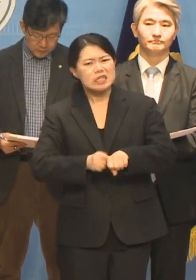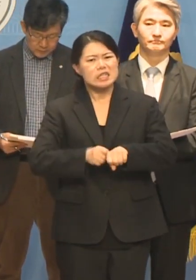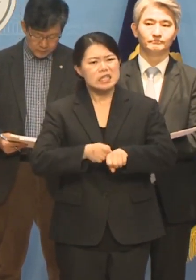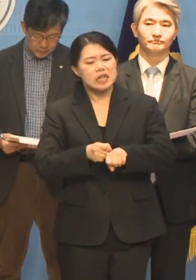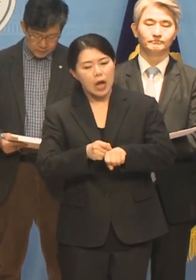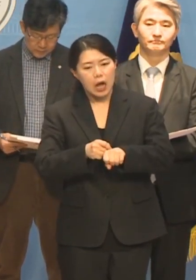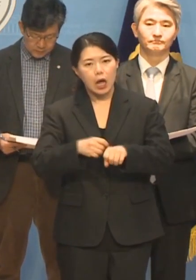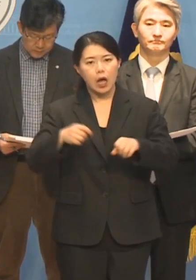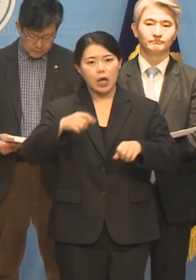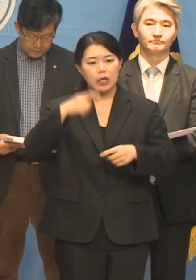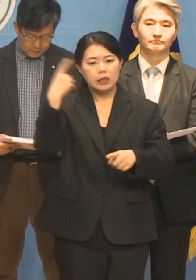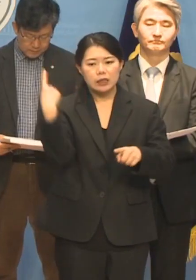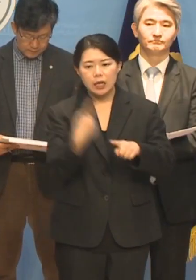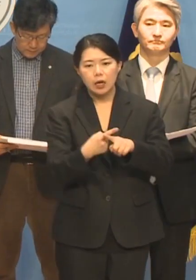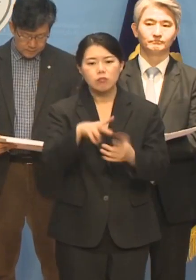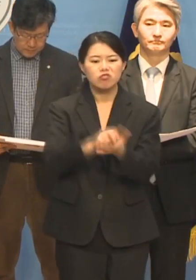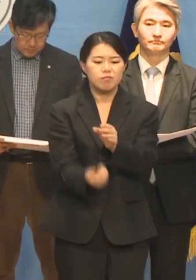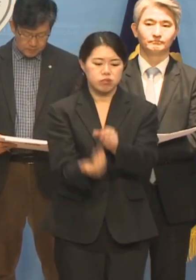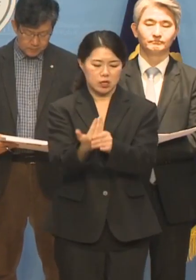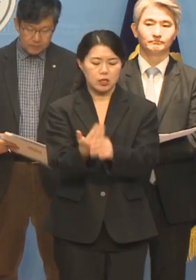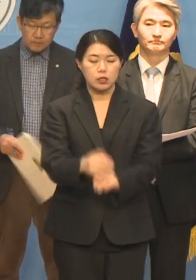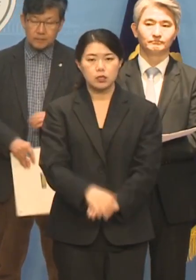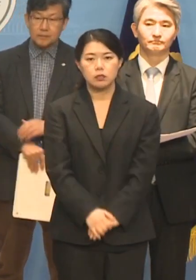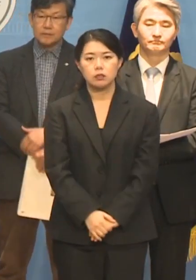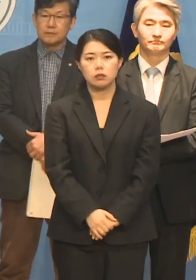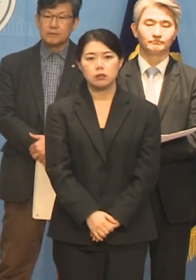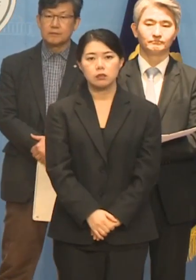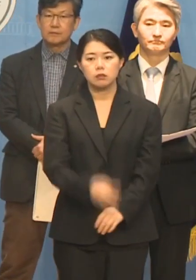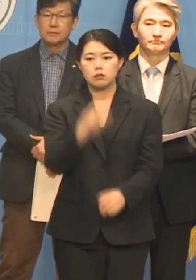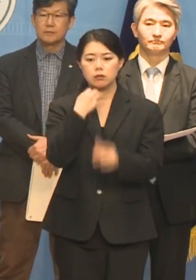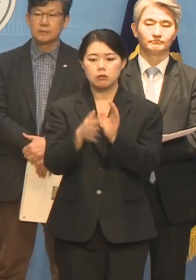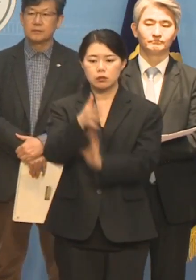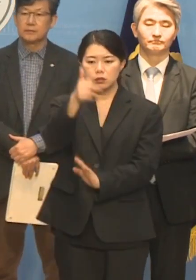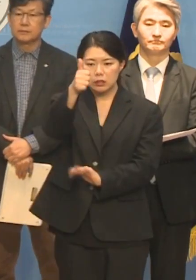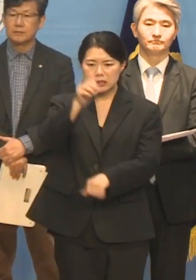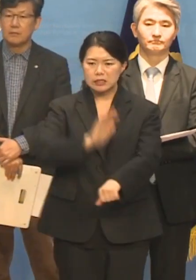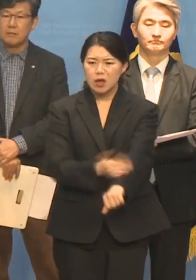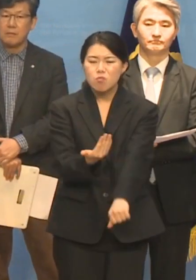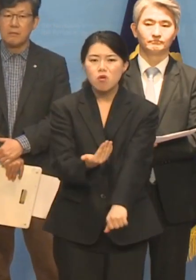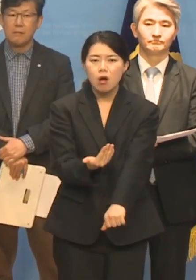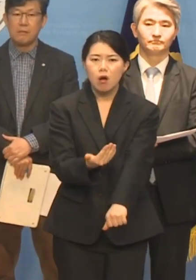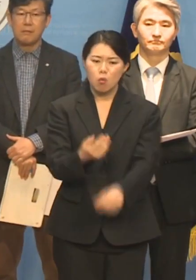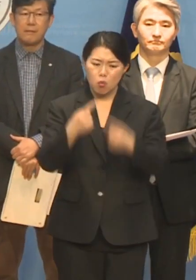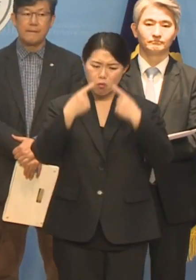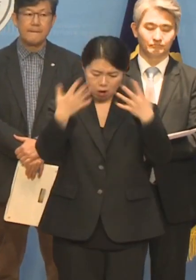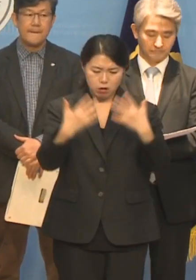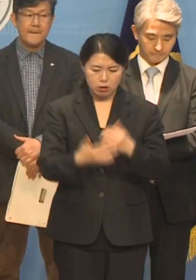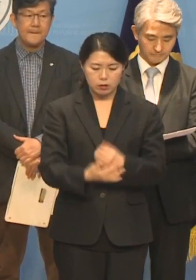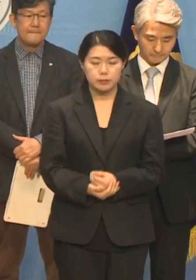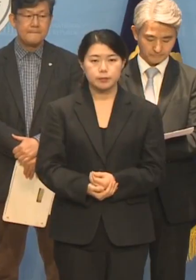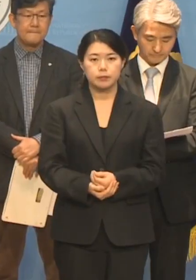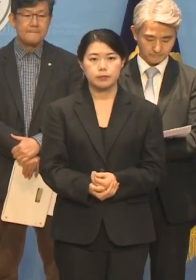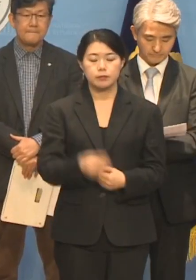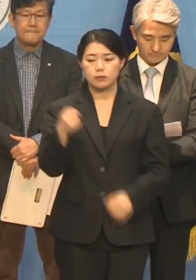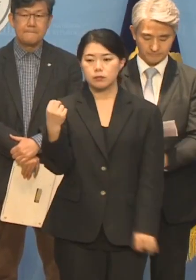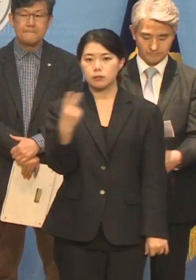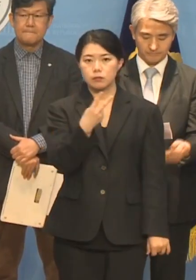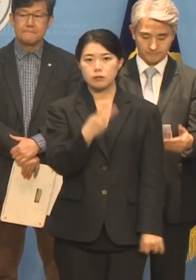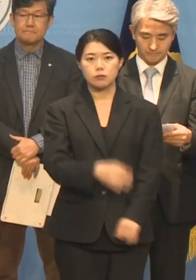난 꼴이다, 이 말씀을 드립니다. 서울시 오세훈 시장이 잘못했다는 것은 너무 명확합니다. 그와